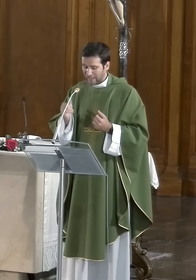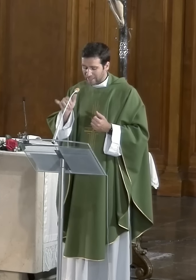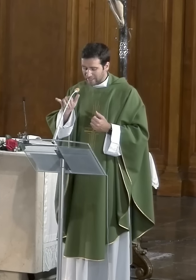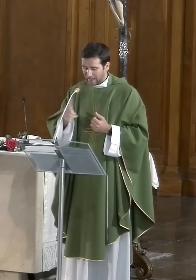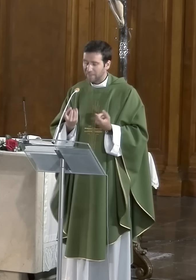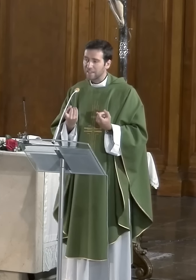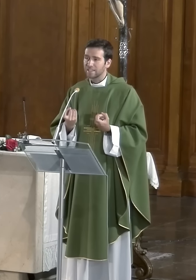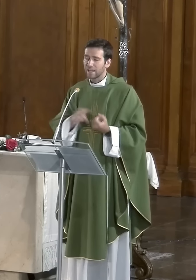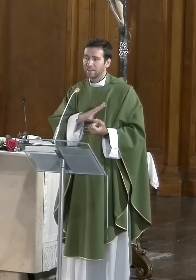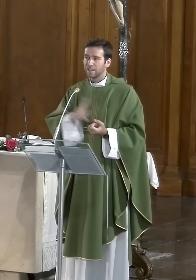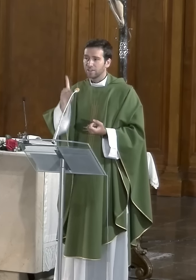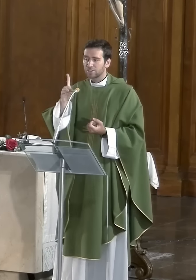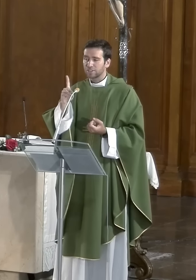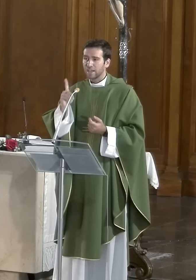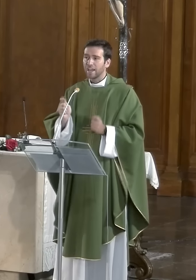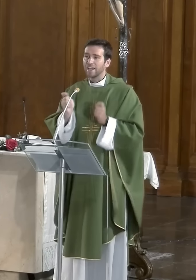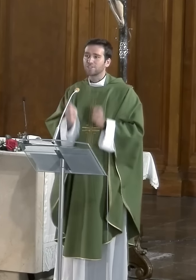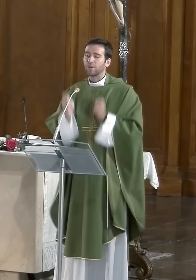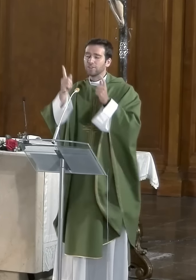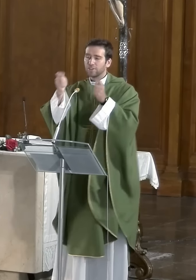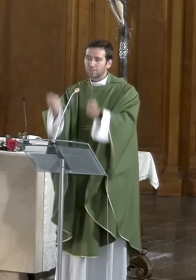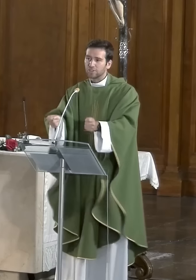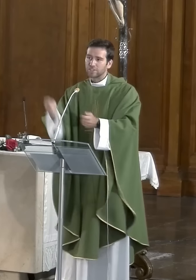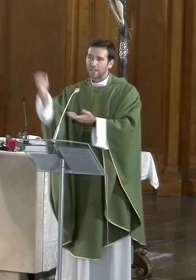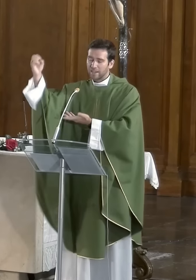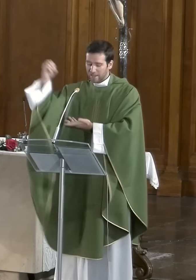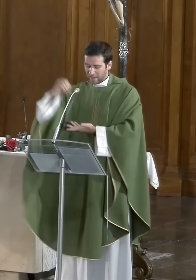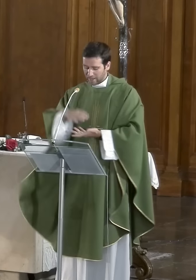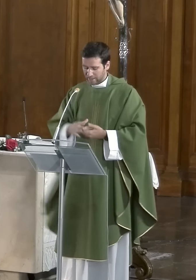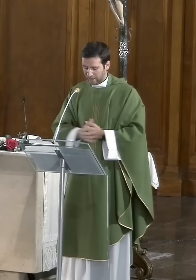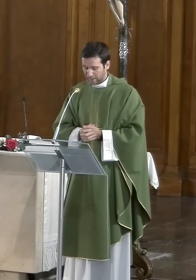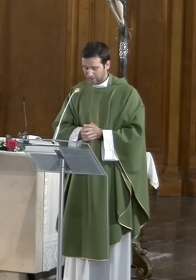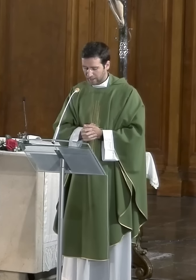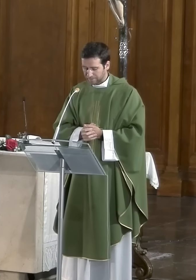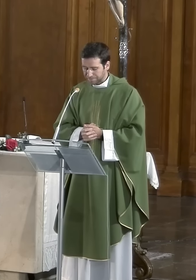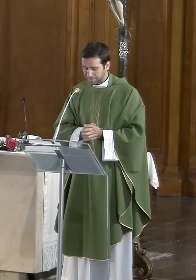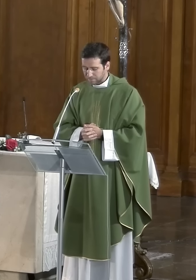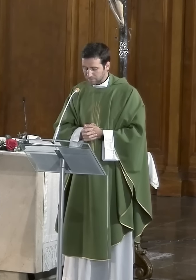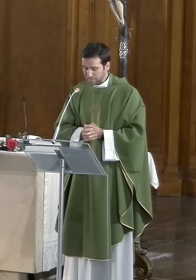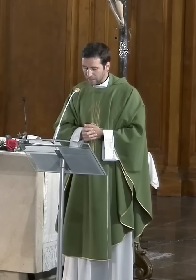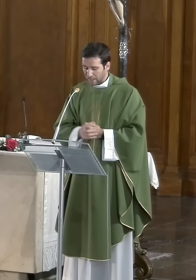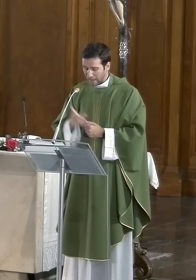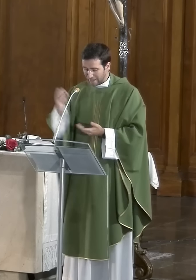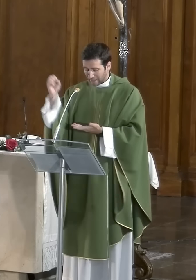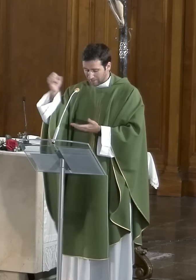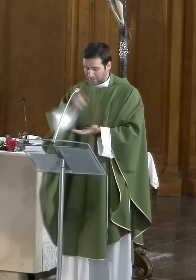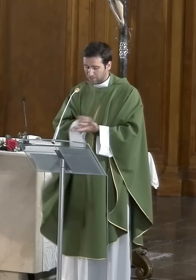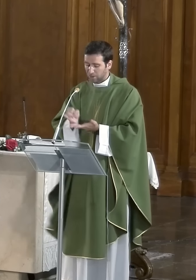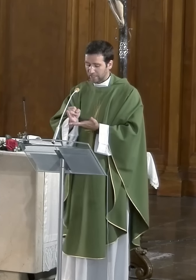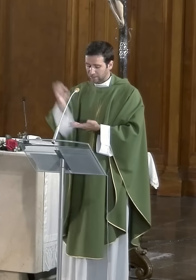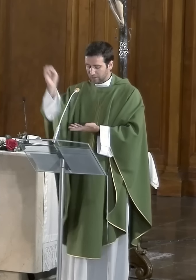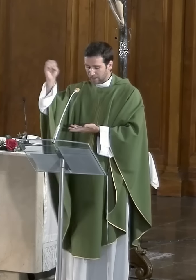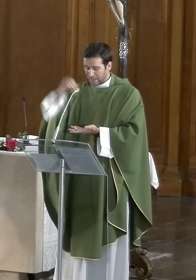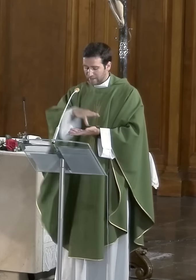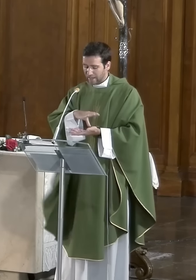esa necesidad de Dios, es cuando Dios nos da esa gracia. A través, por lo tanto, de la